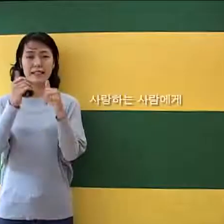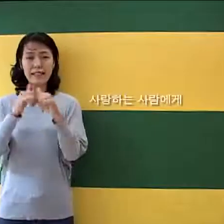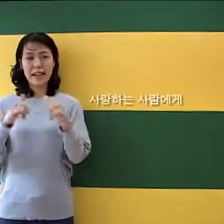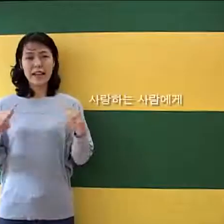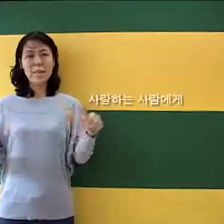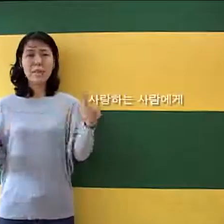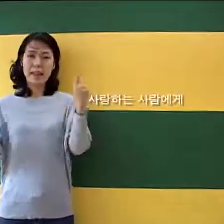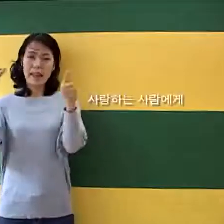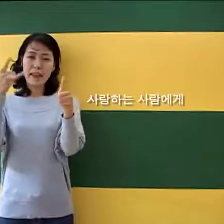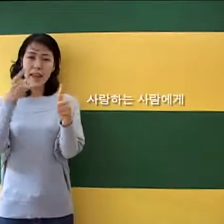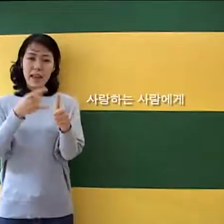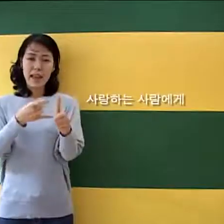한식당